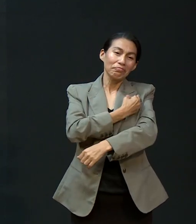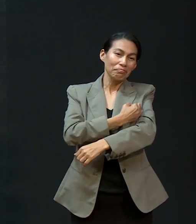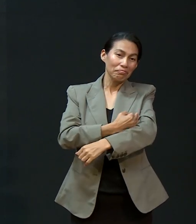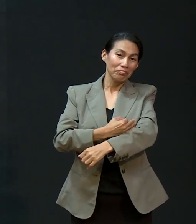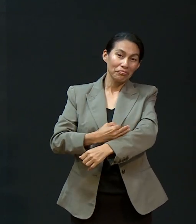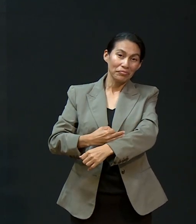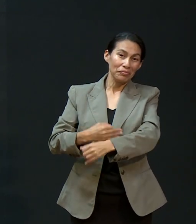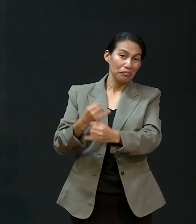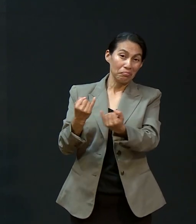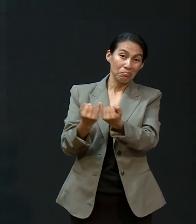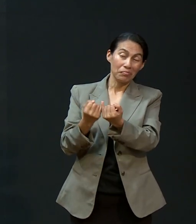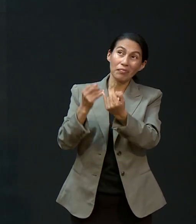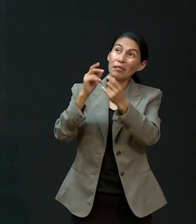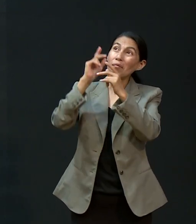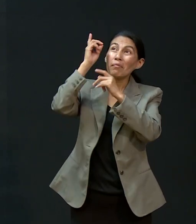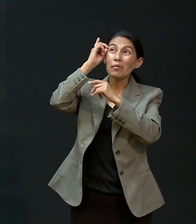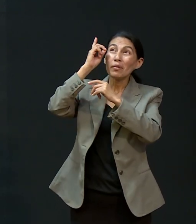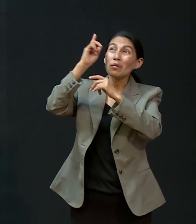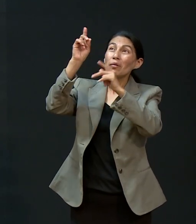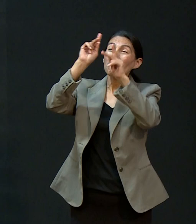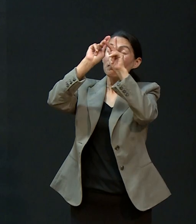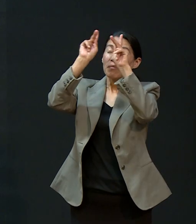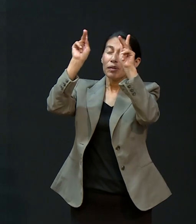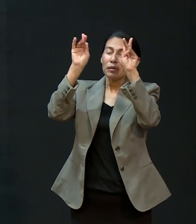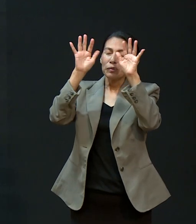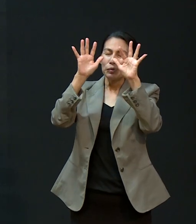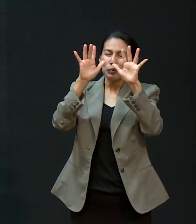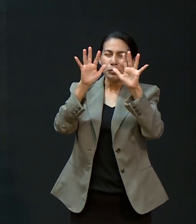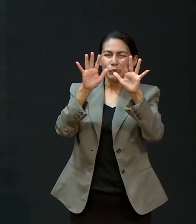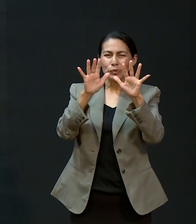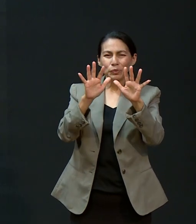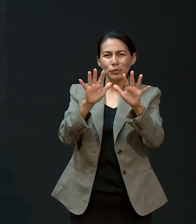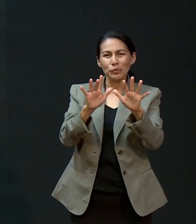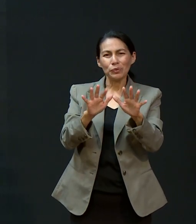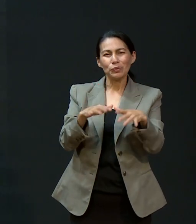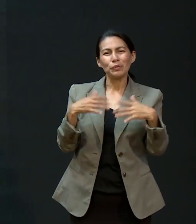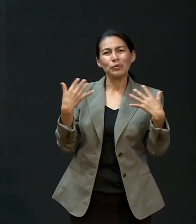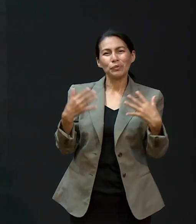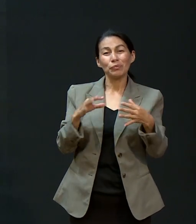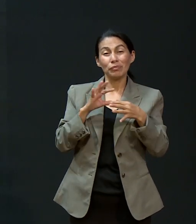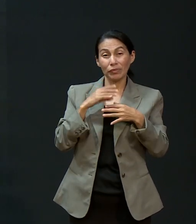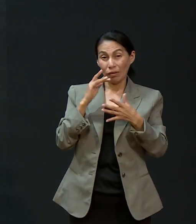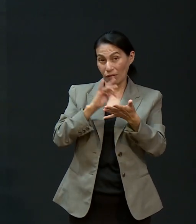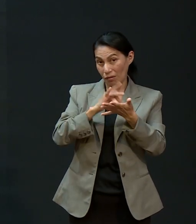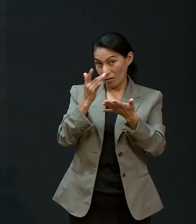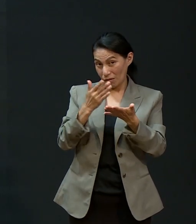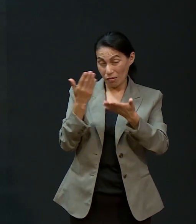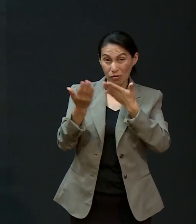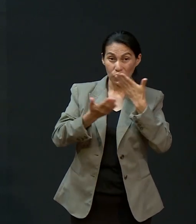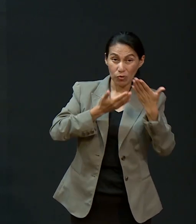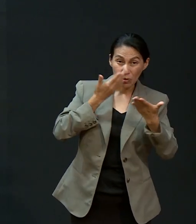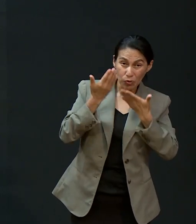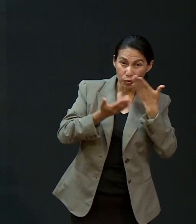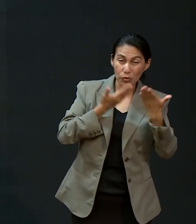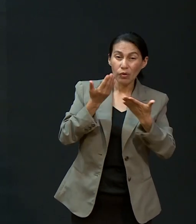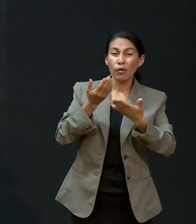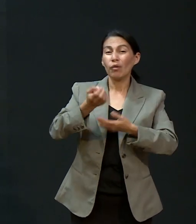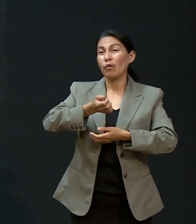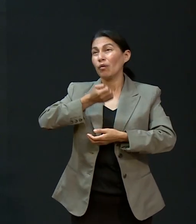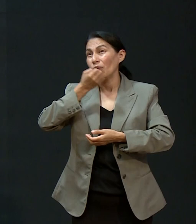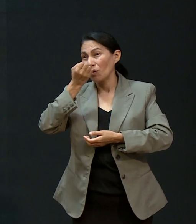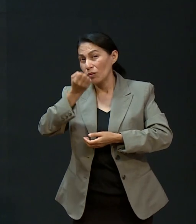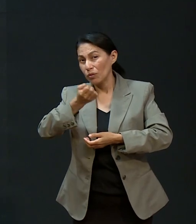para que en tu familia haya la verdadera paz que solo Dios puede dar. Y es a través de la comunión,